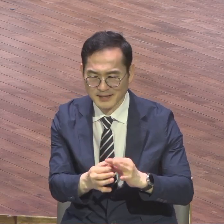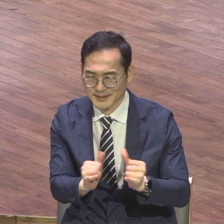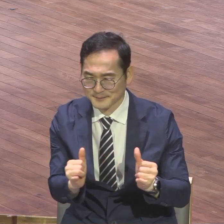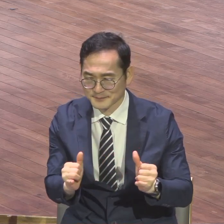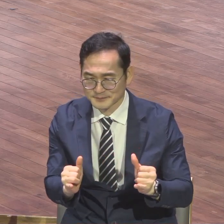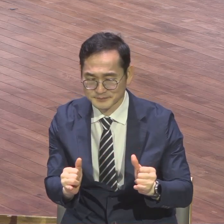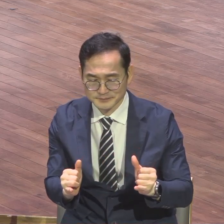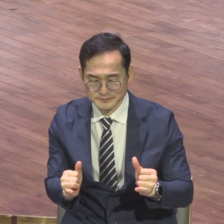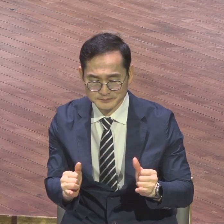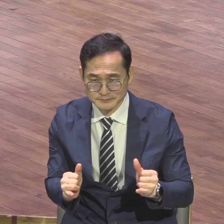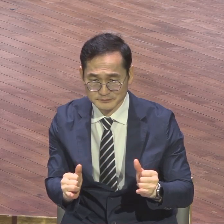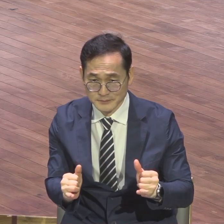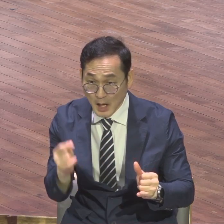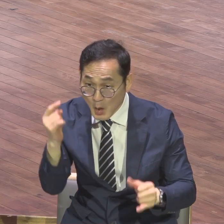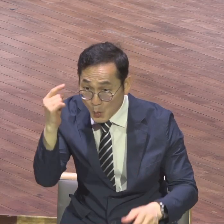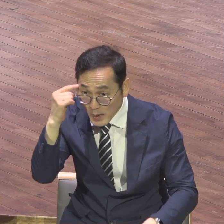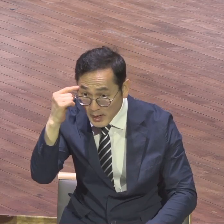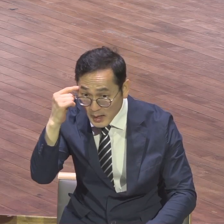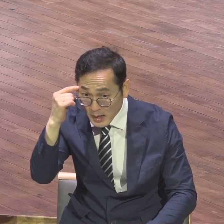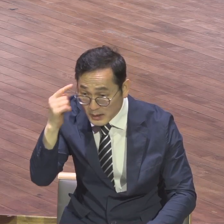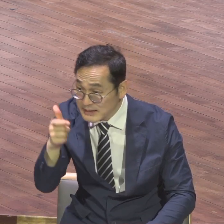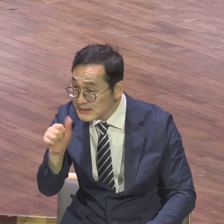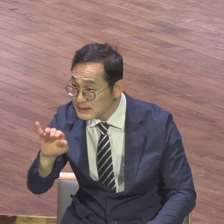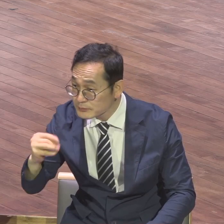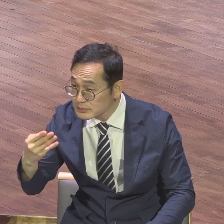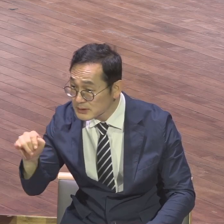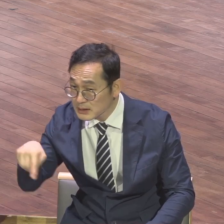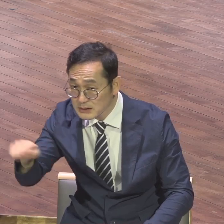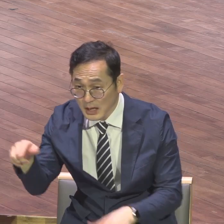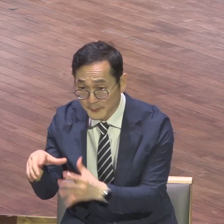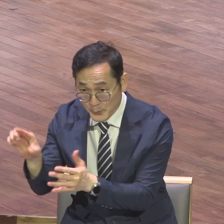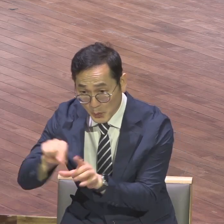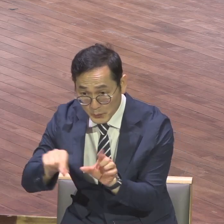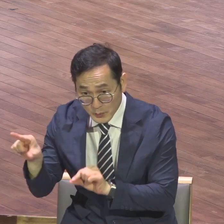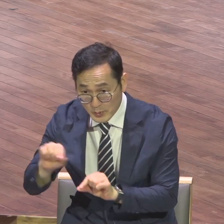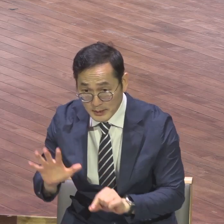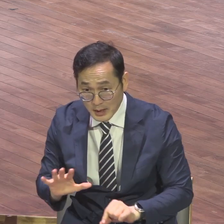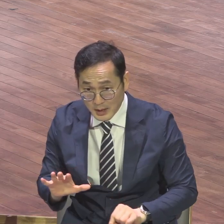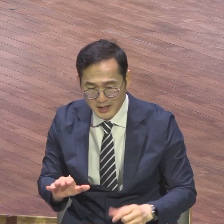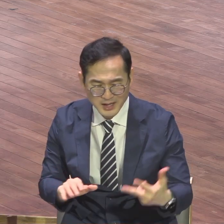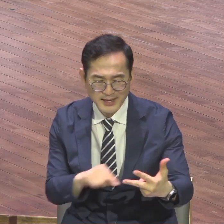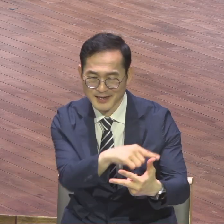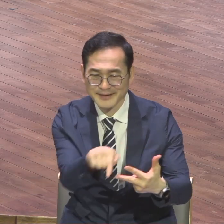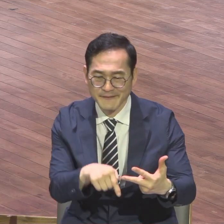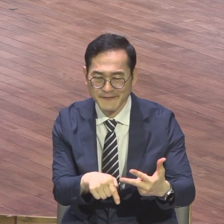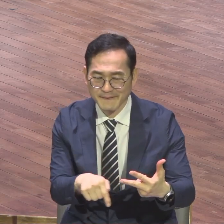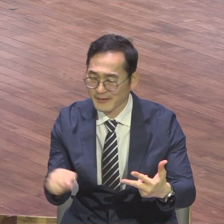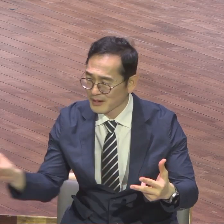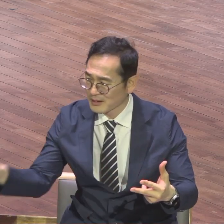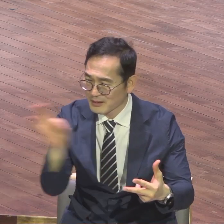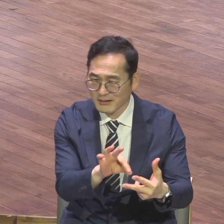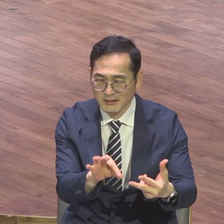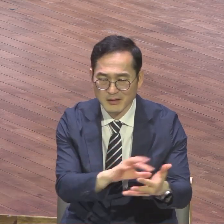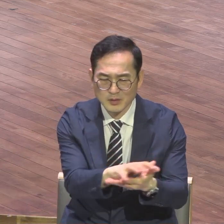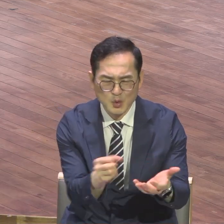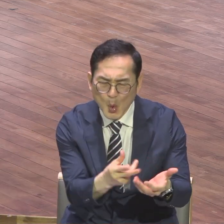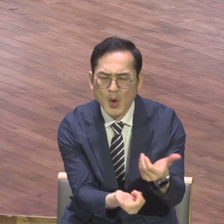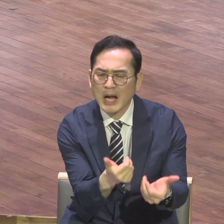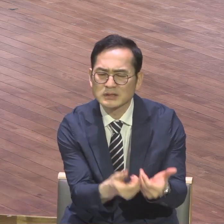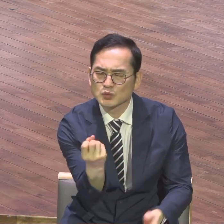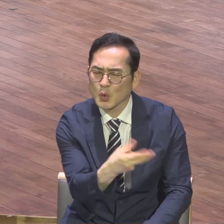헬라파 사람들이 다 뽑혔어요. 왜냐하면 이들에게 갈등을 아예 없애고 서로 원리스 이루도록, 원리스